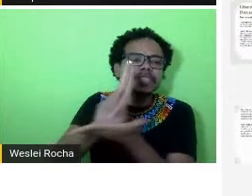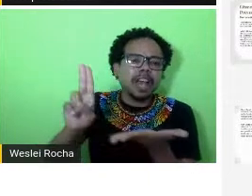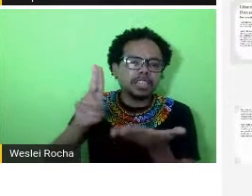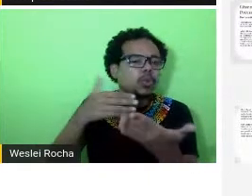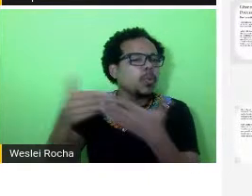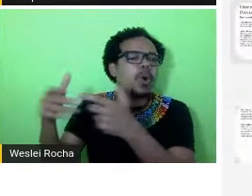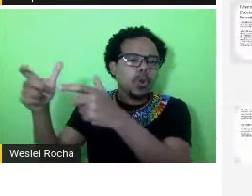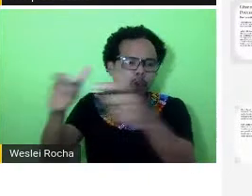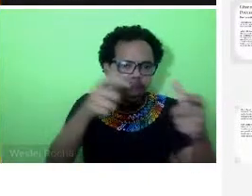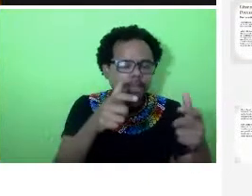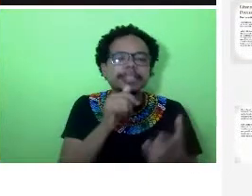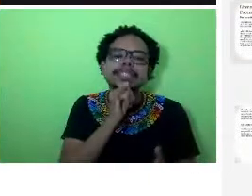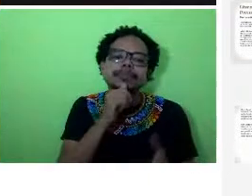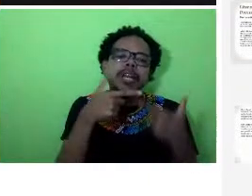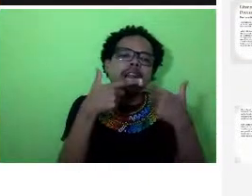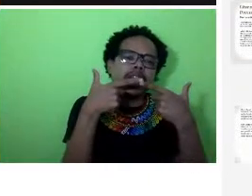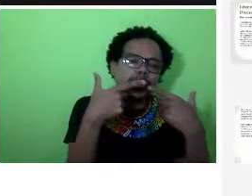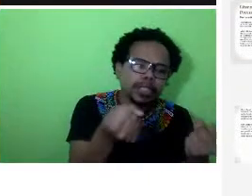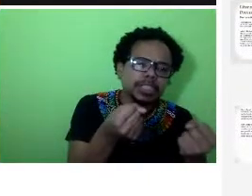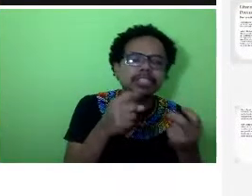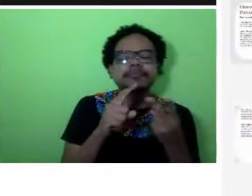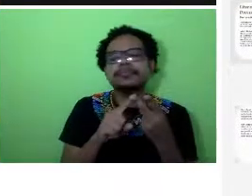E aí